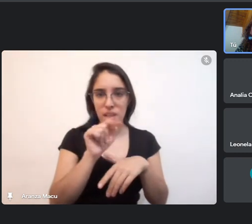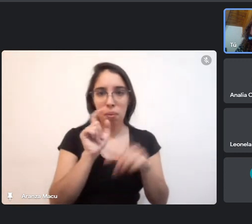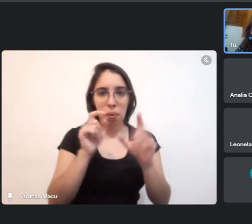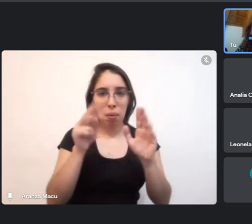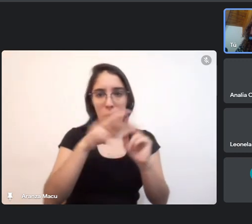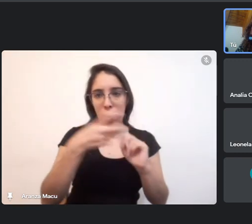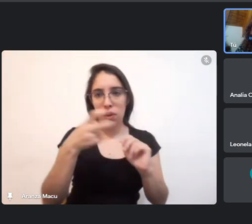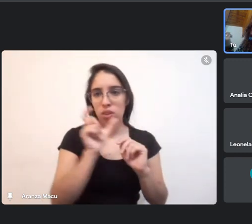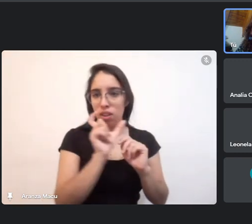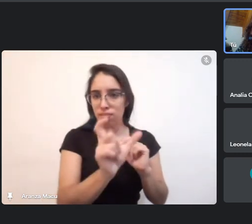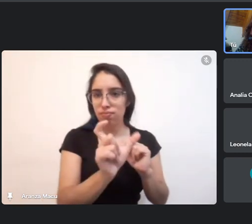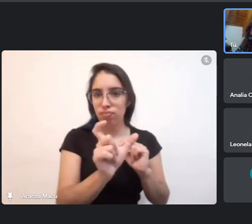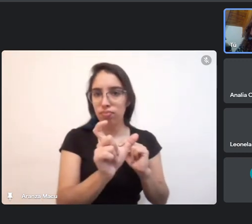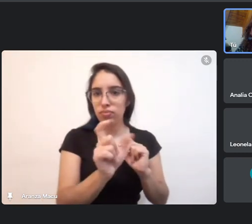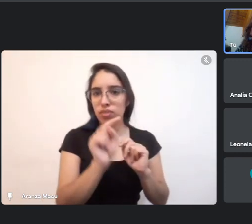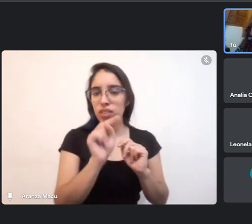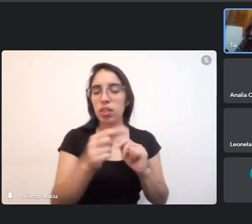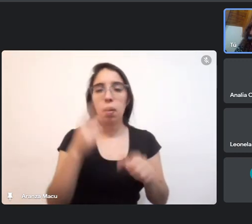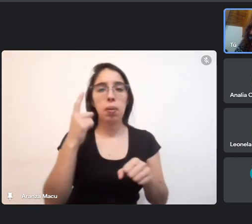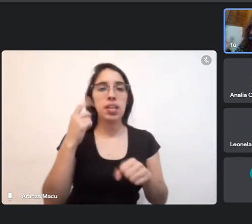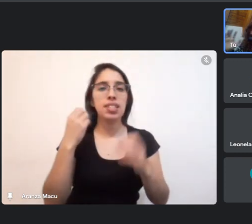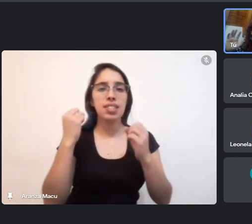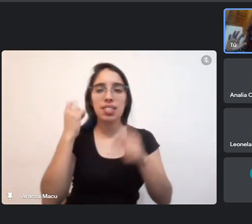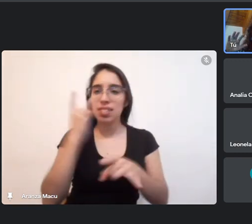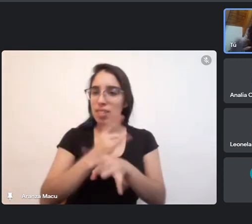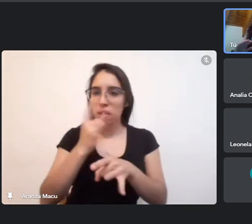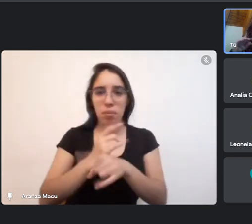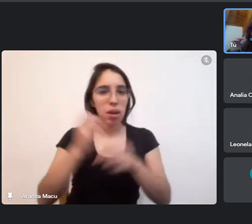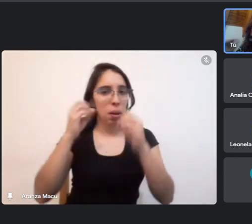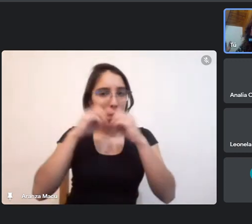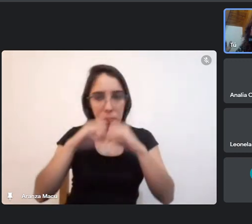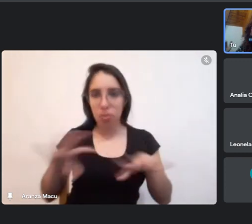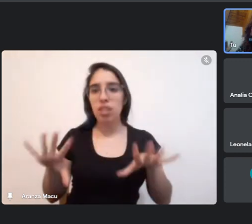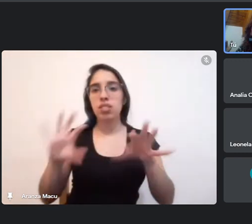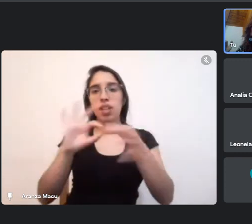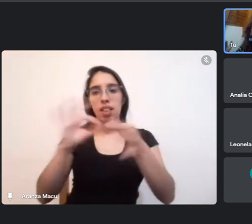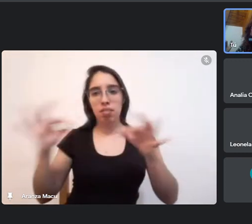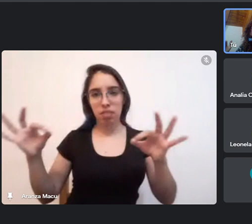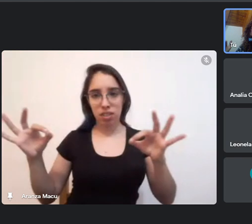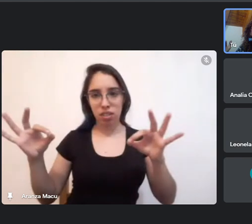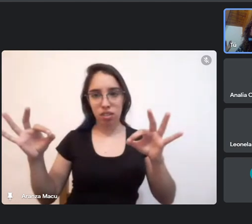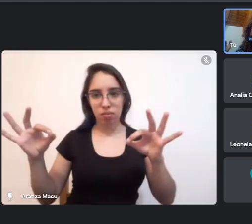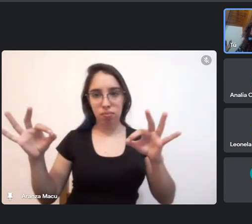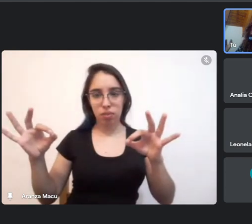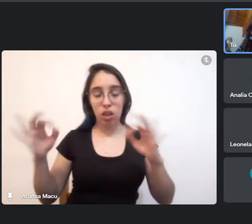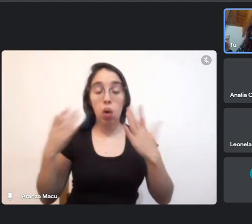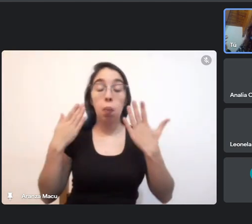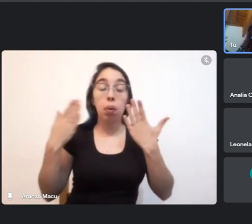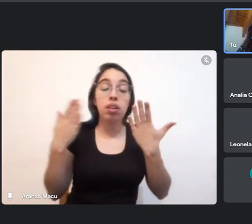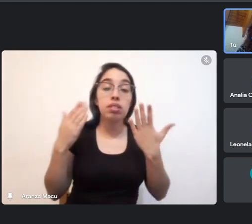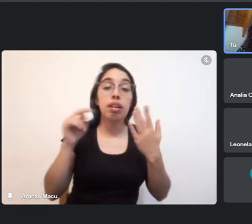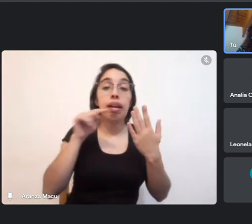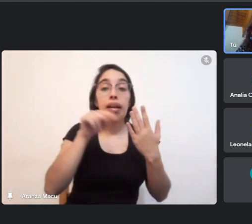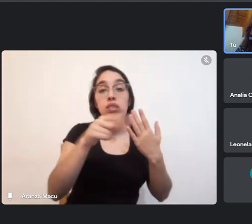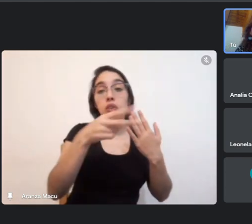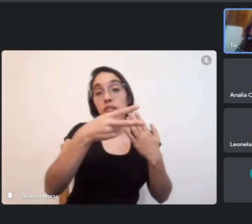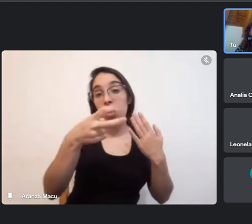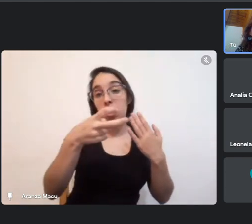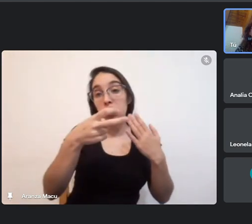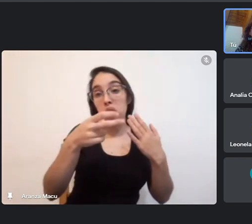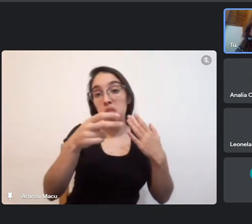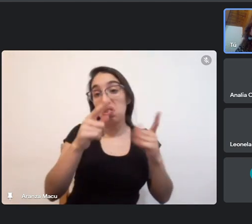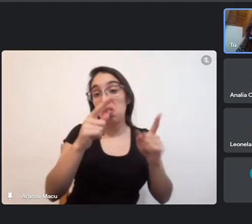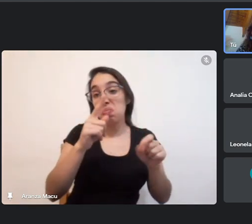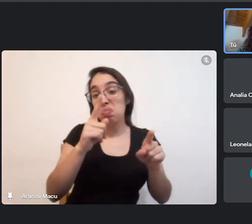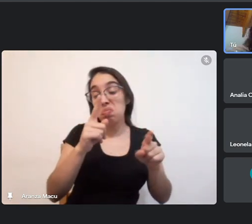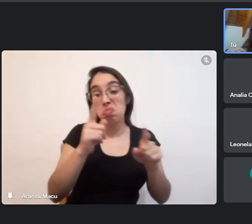a ser los primeros. Puede ser que no estén los verbos modales y tengamos solo los verbos auxiliares